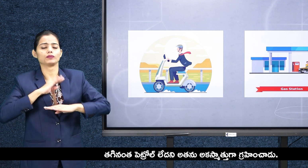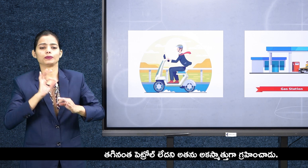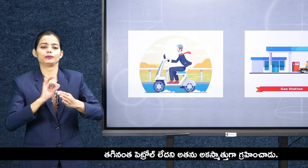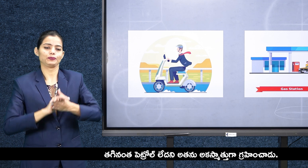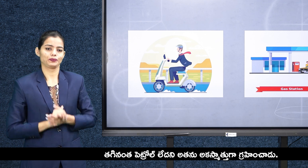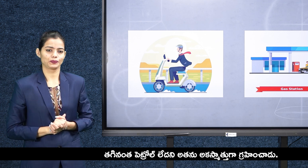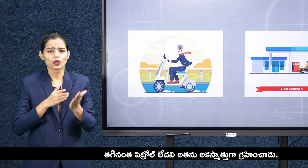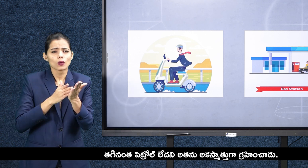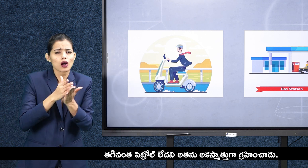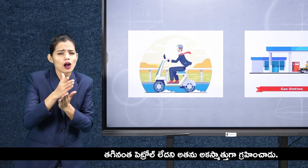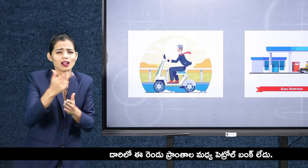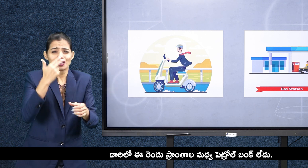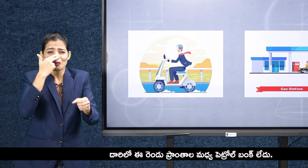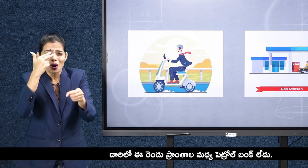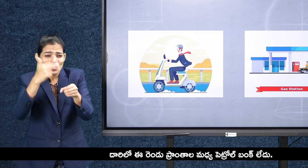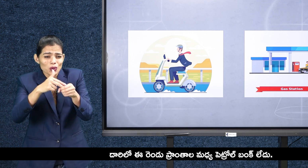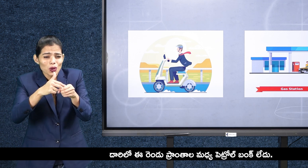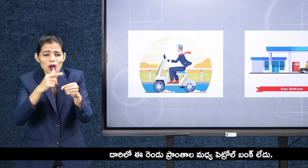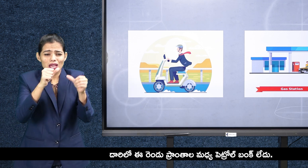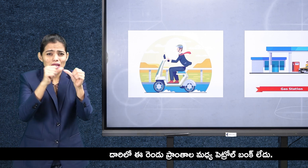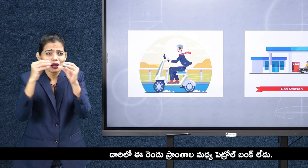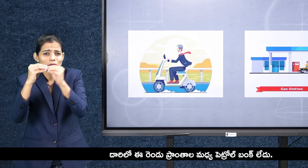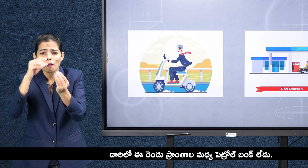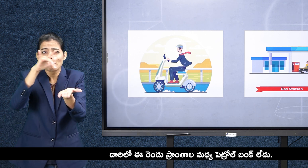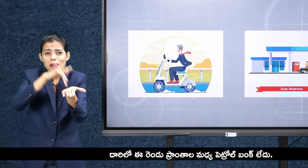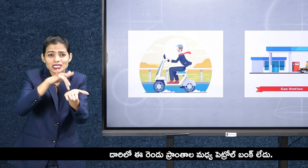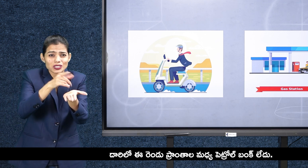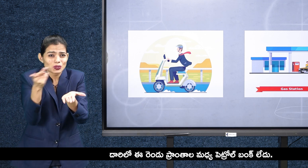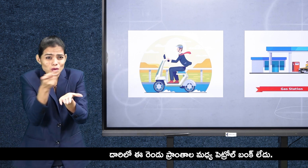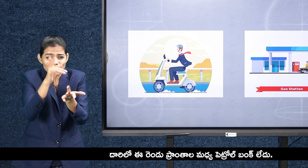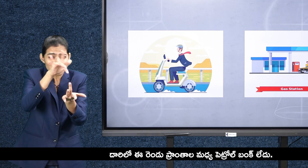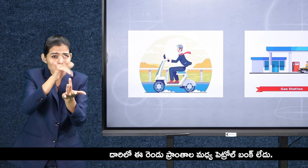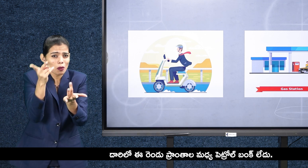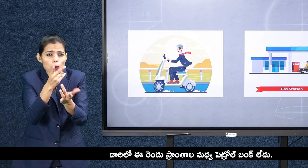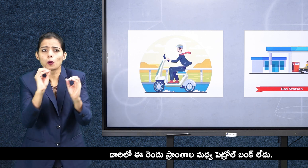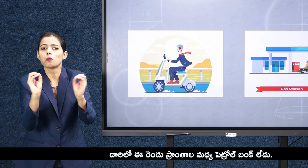అకస్మాత్తుగా గ్రహించాడు. దారిలో ఈ రెండు ప్రాంతాల మధ్య పెట్రోల్ బంక్ లేదు.